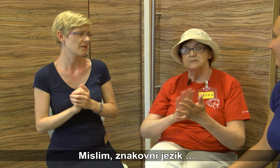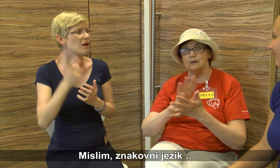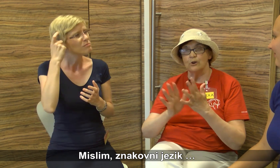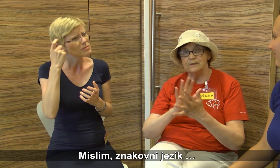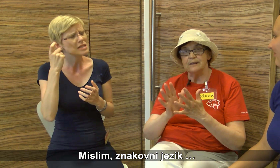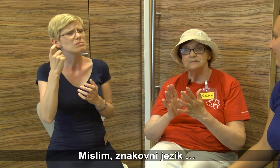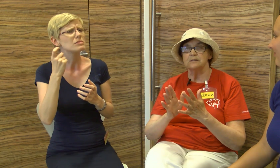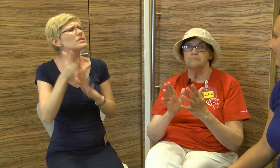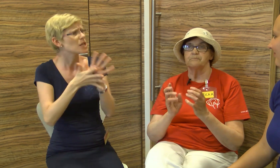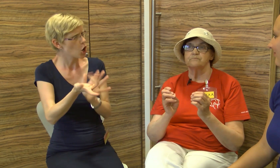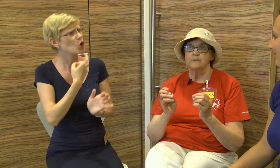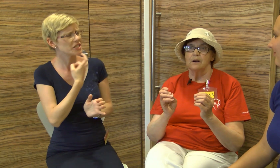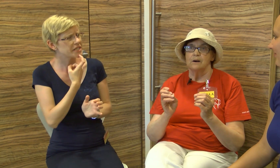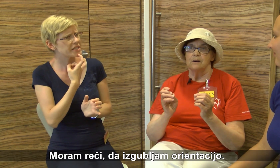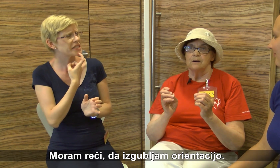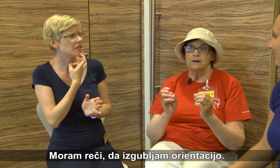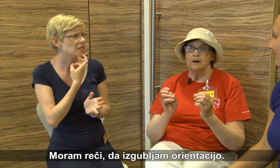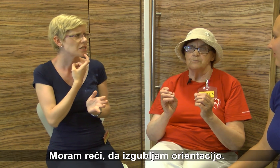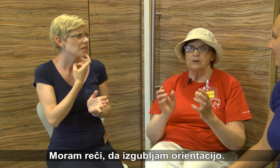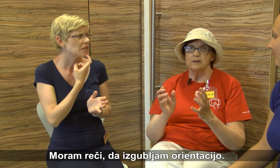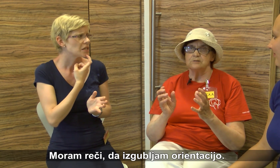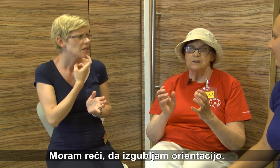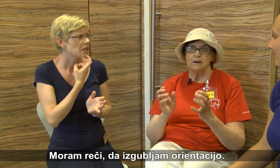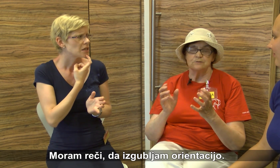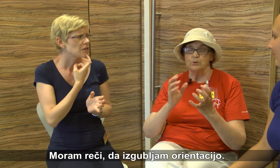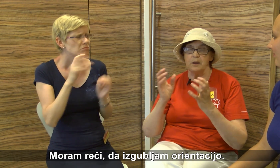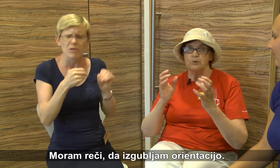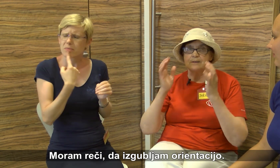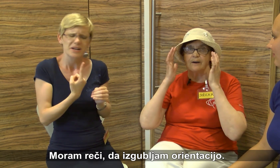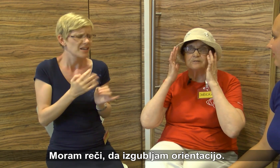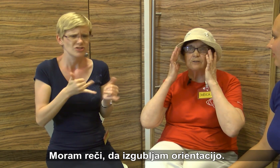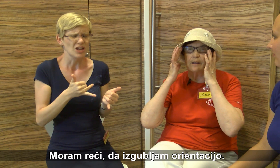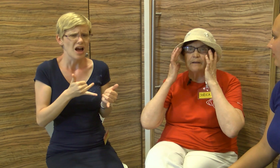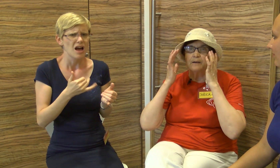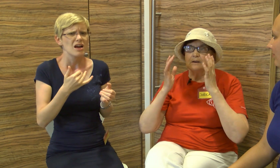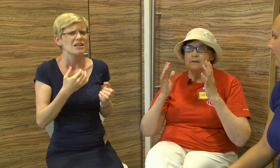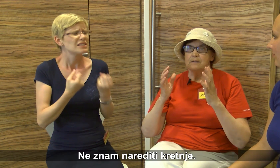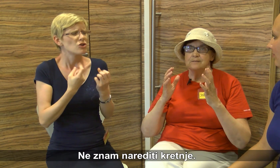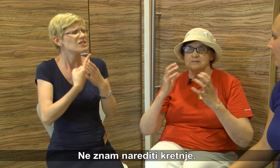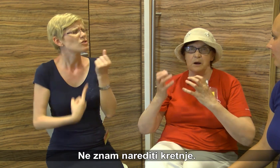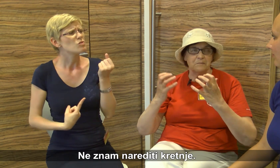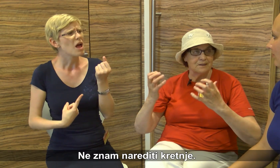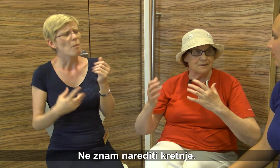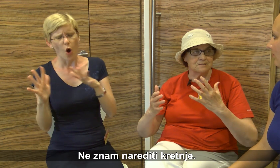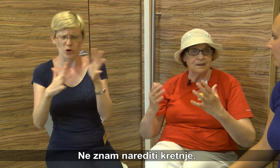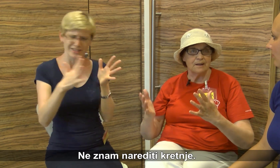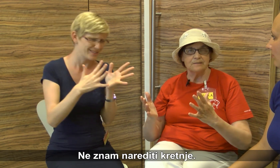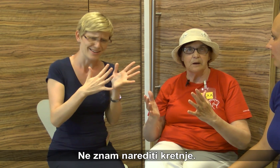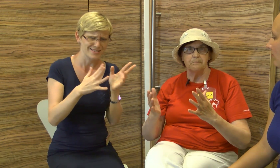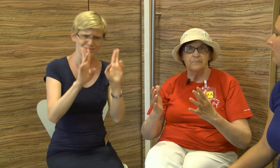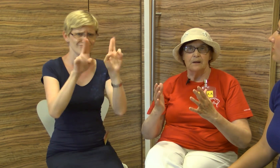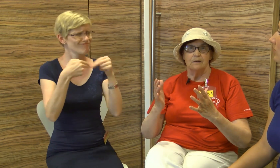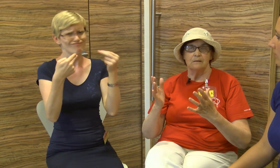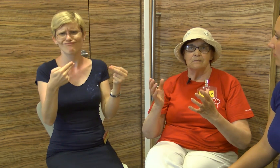Mislim, da znakovni jezik, moram reči, da zgubljam orientacijo, ne. Ne znam narediti